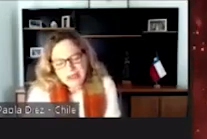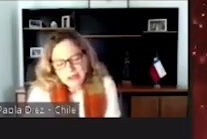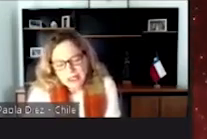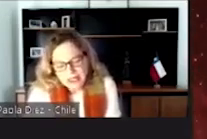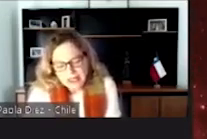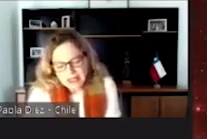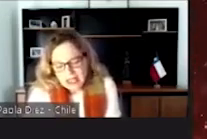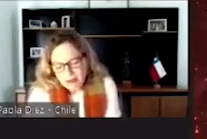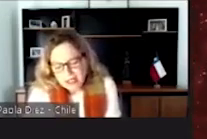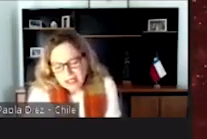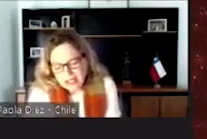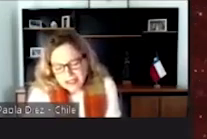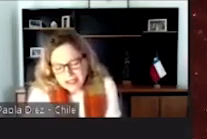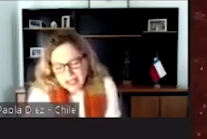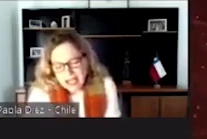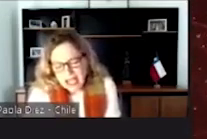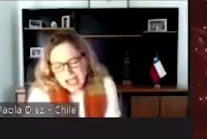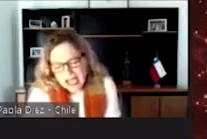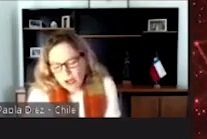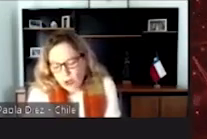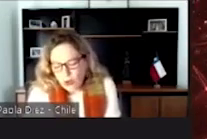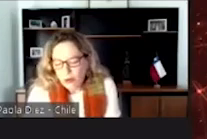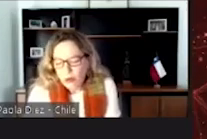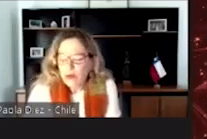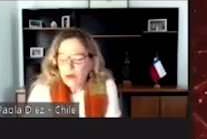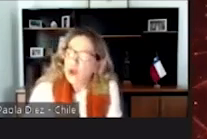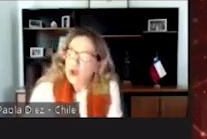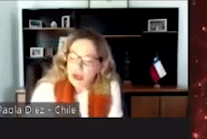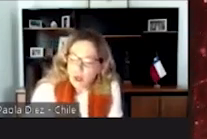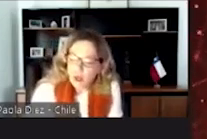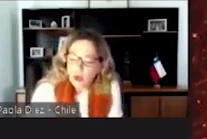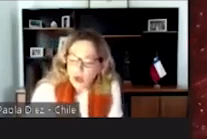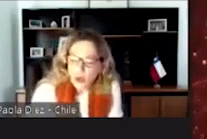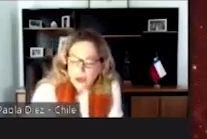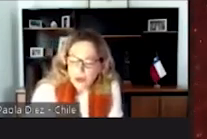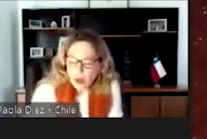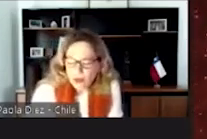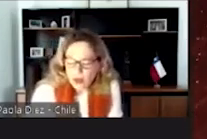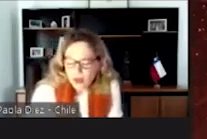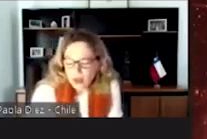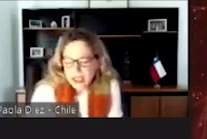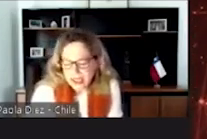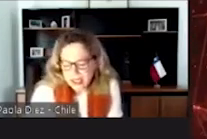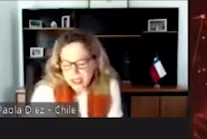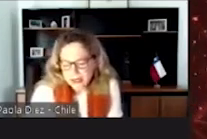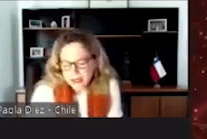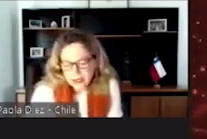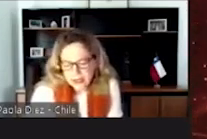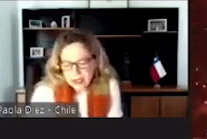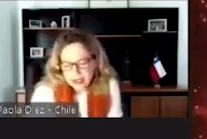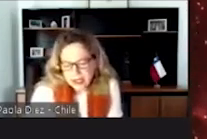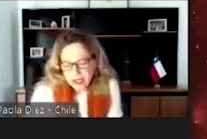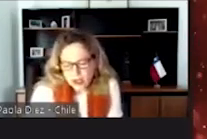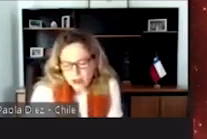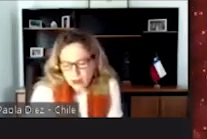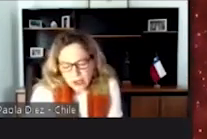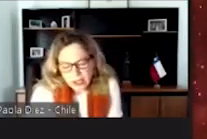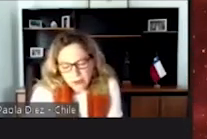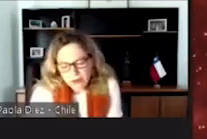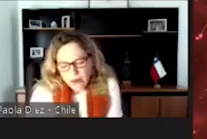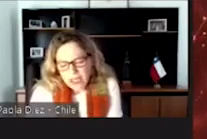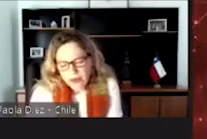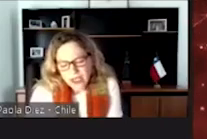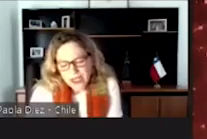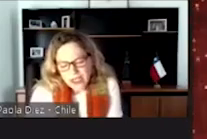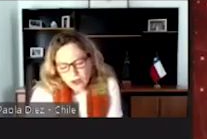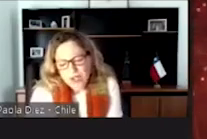de los participantes pertenece a alguno de los 9 pueblos originarios. Por